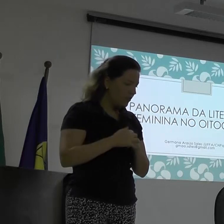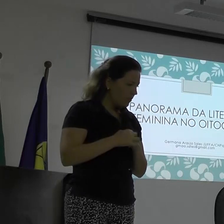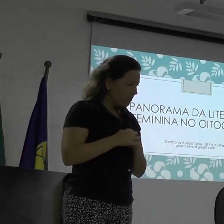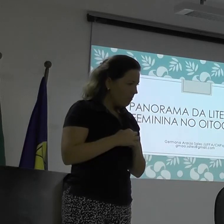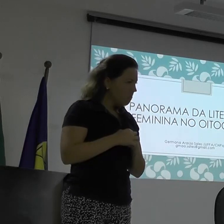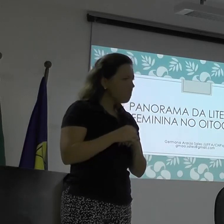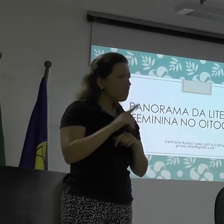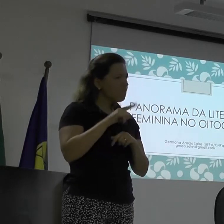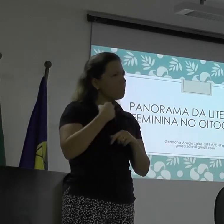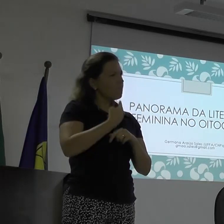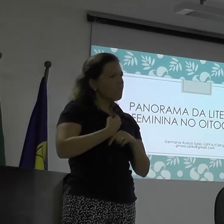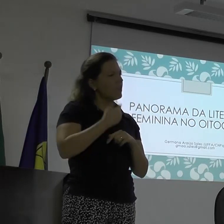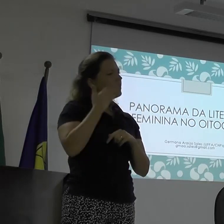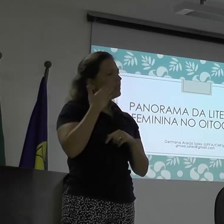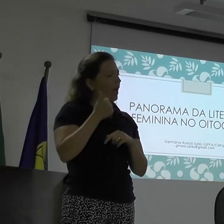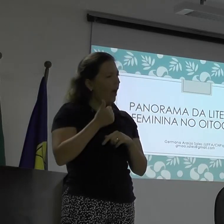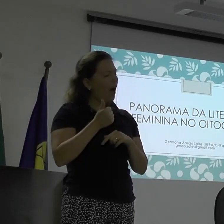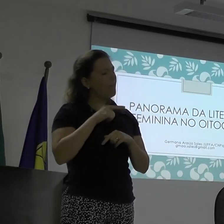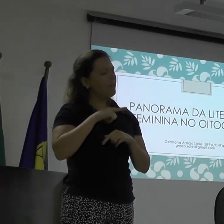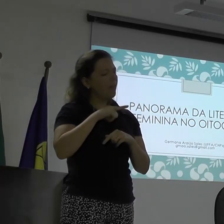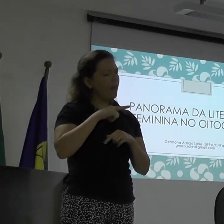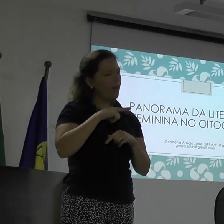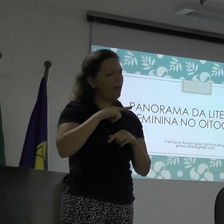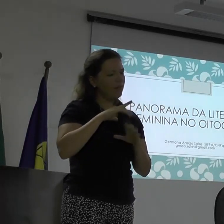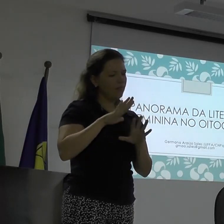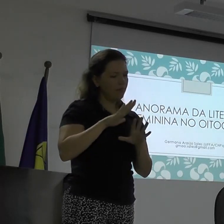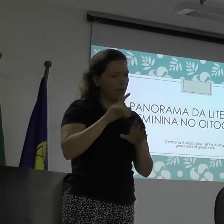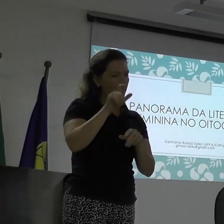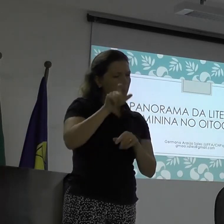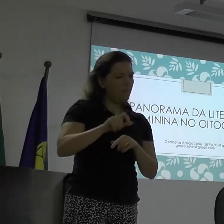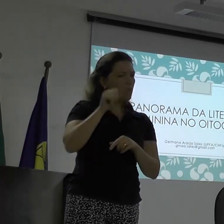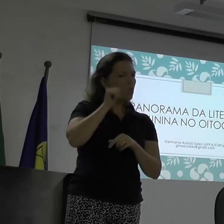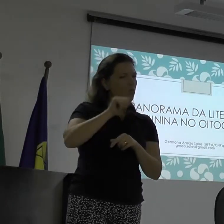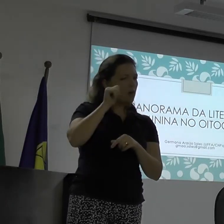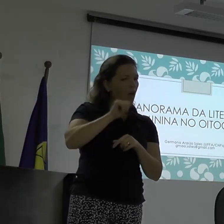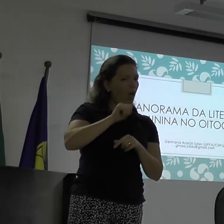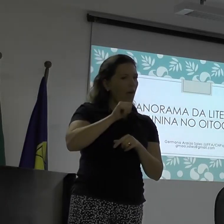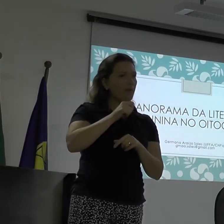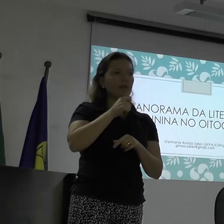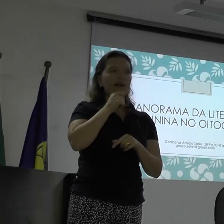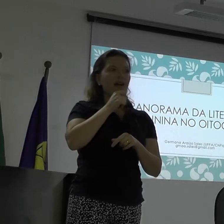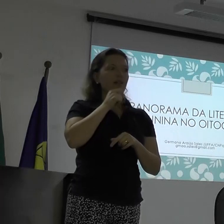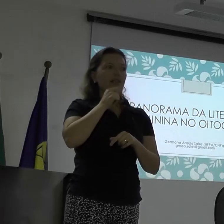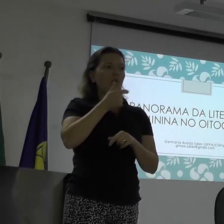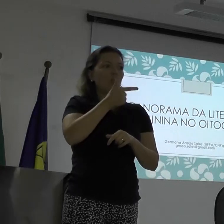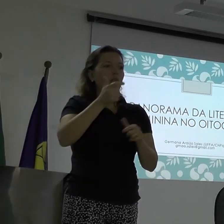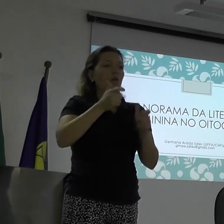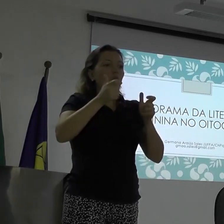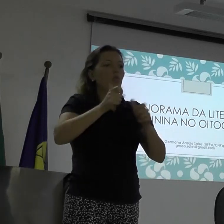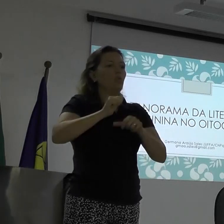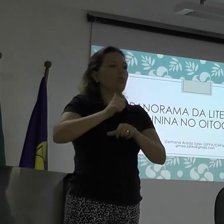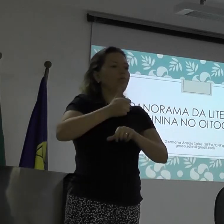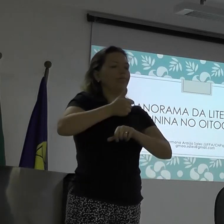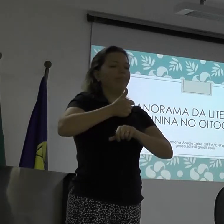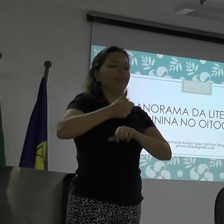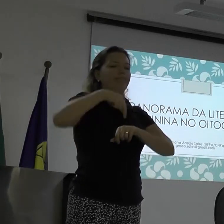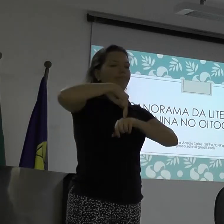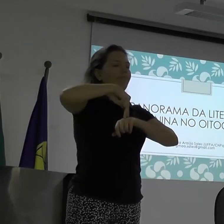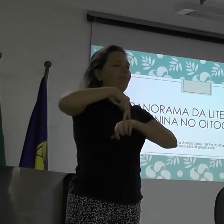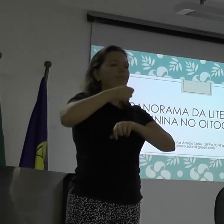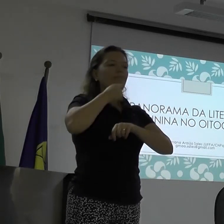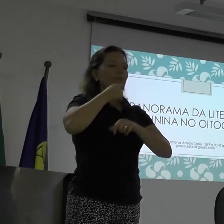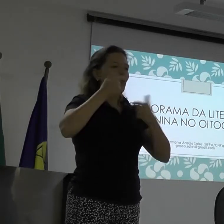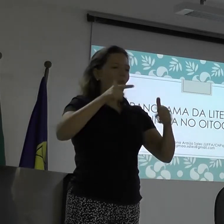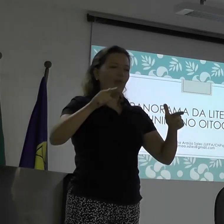bem, a gente só sabe que a mulher ainda não ocupa o lugar que ela deve quando a